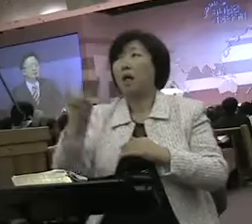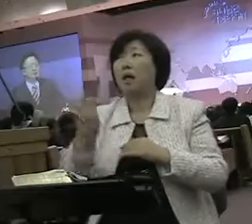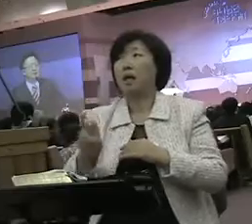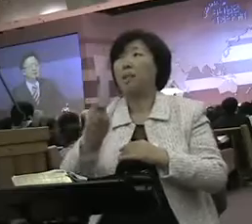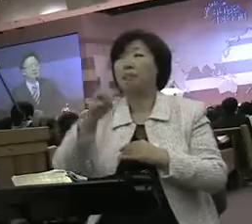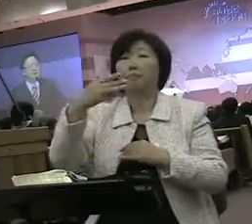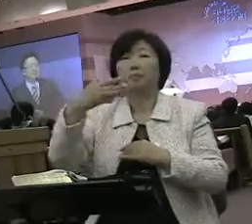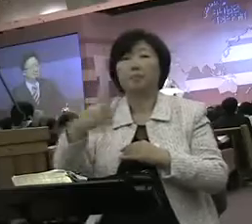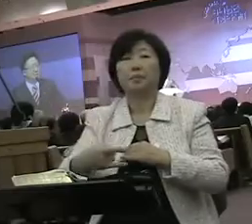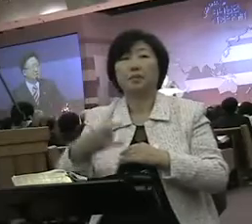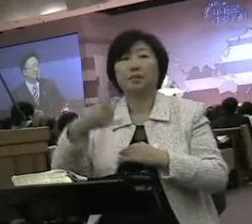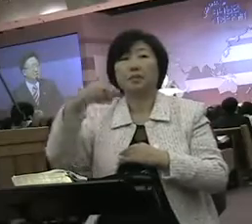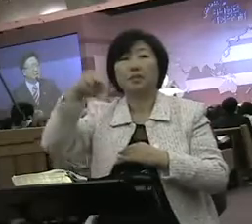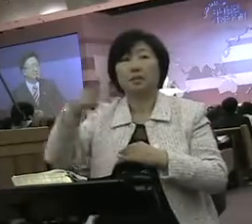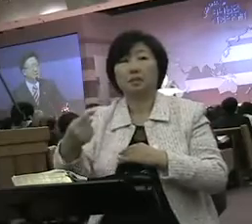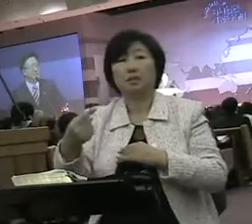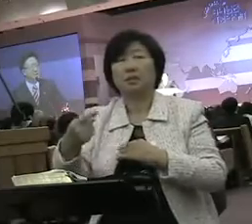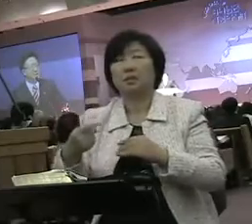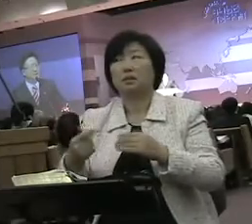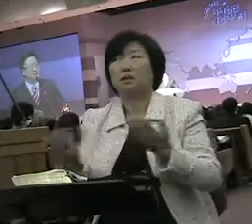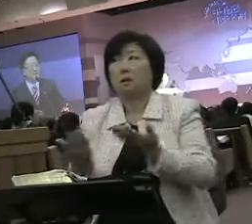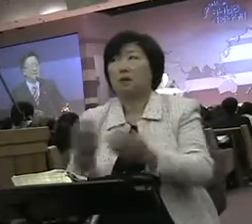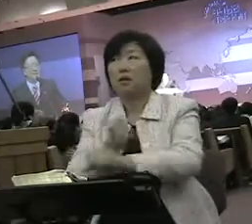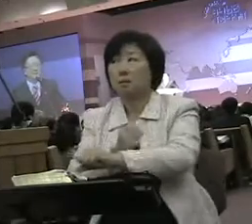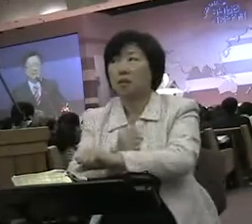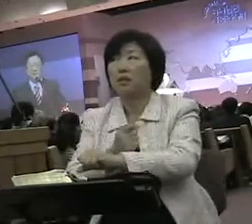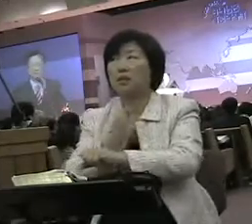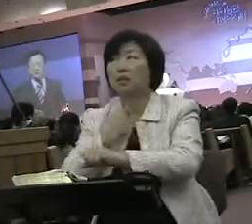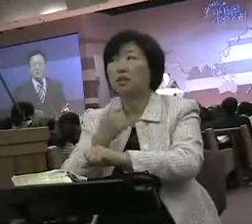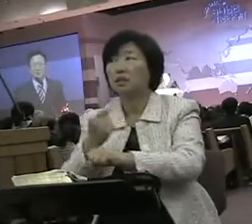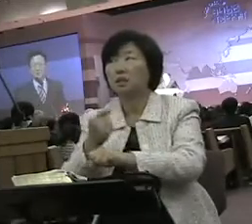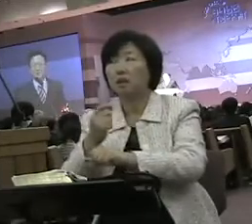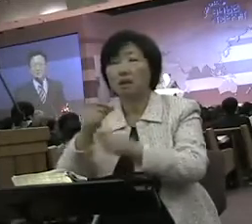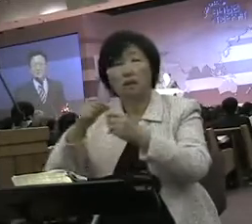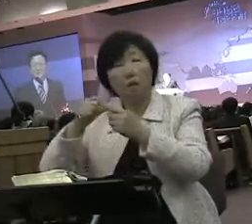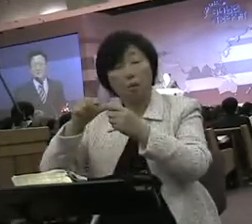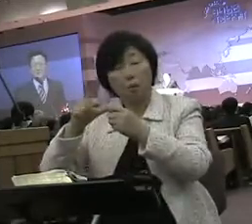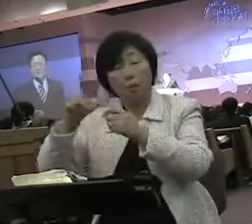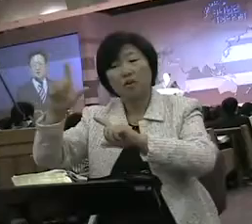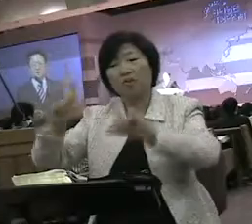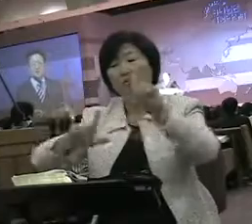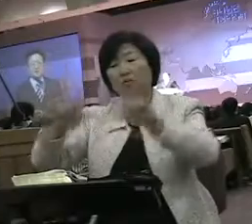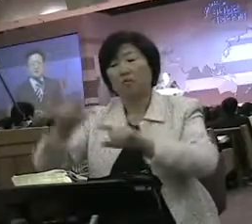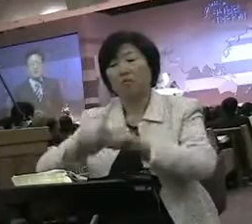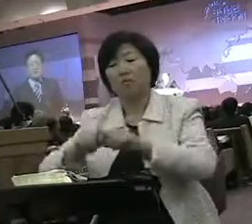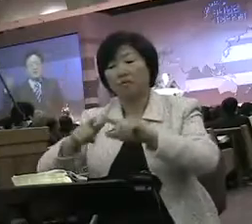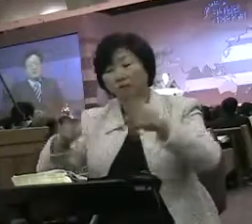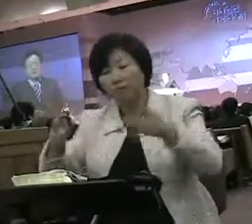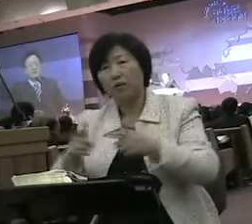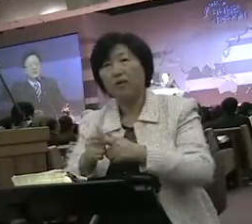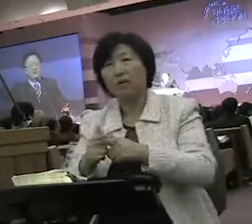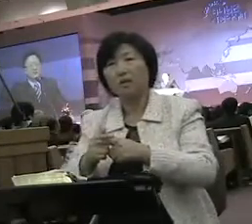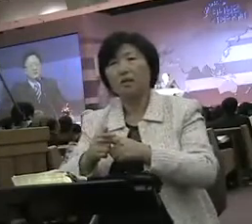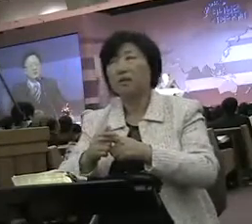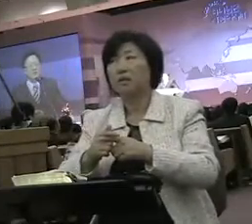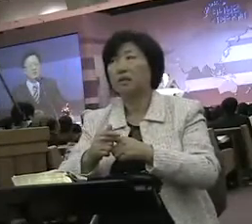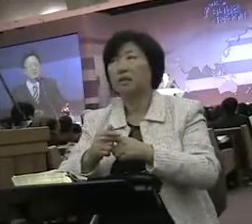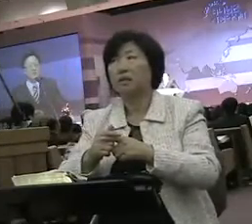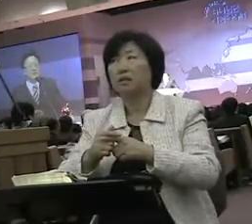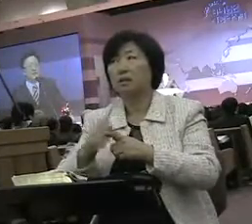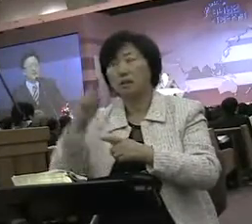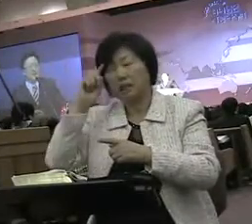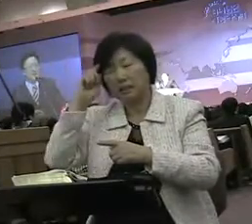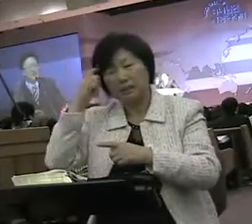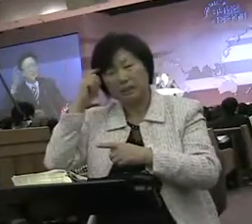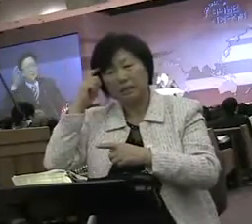참 잠재력과 가능성이 많은 세대였습니다. 그러나 대부분의 경우에 여러분, 잠재력은 드러나지 않으면 의미가